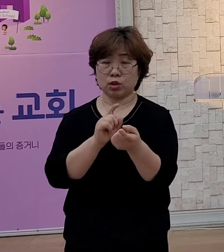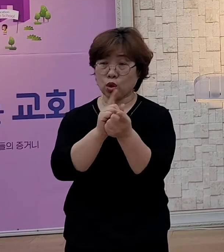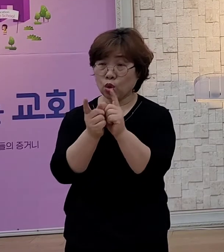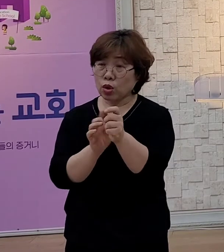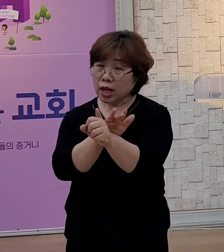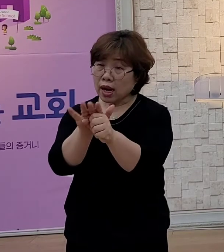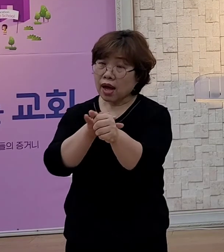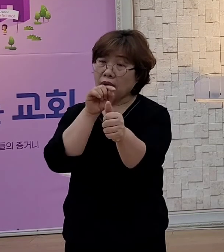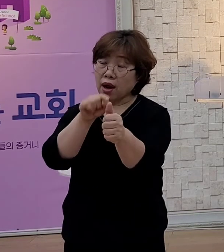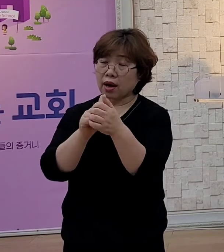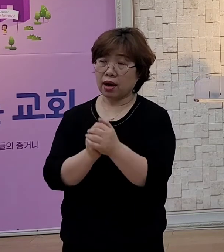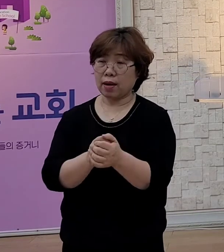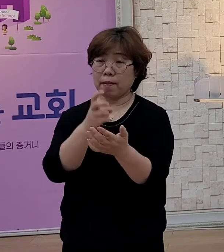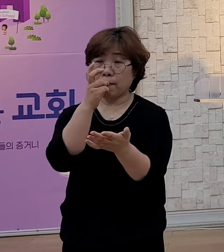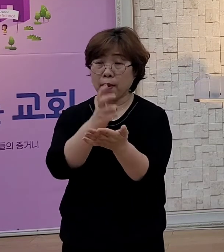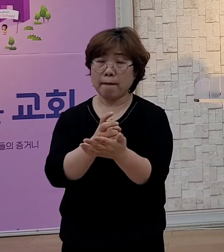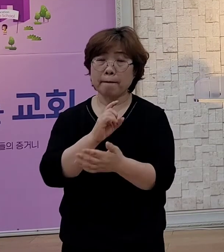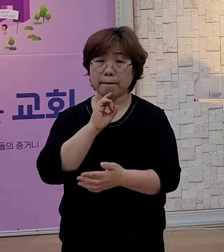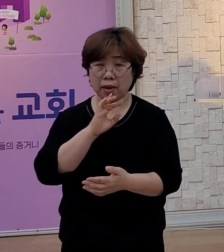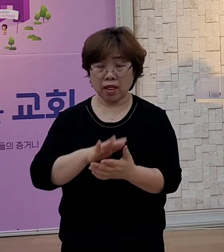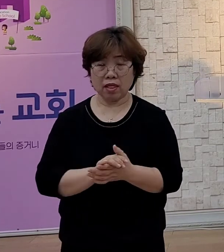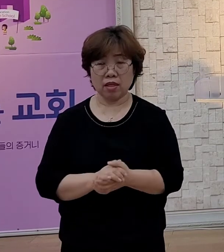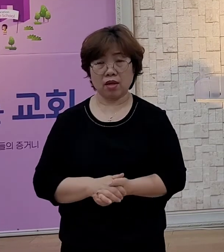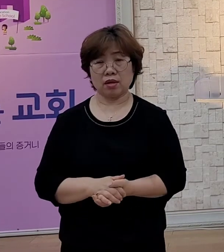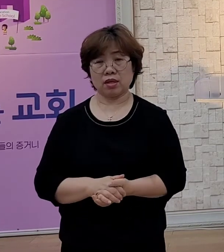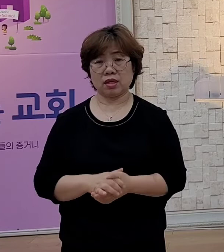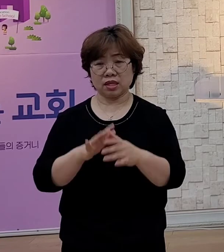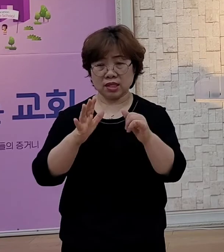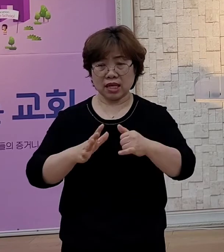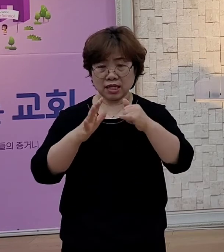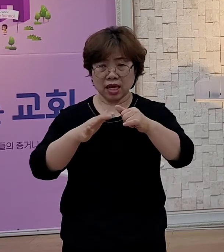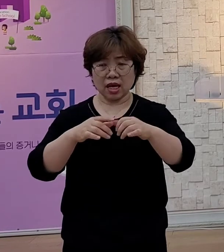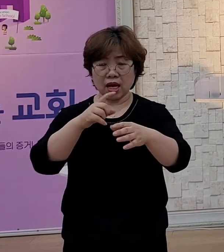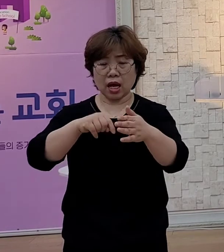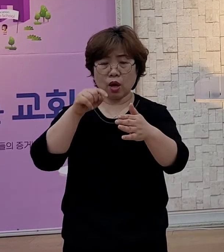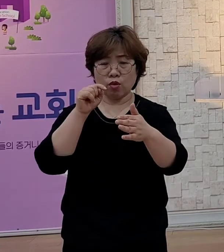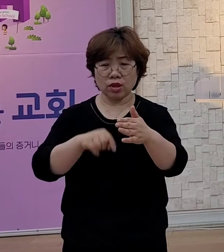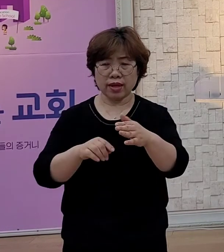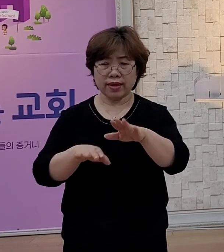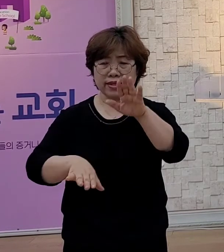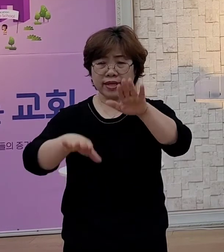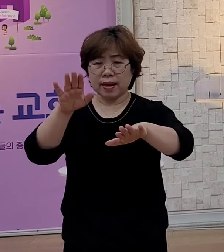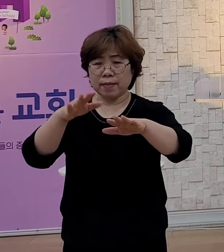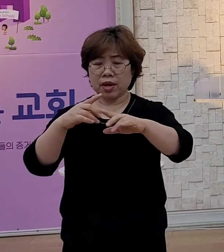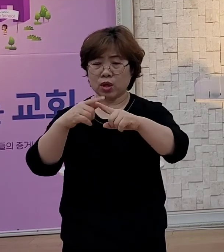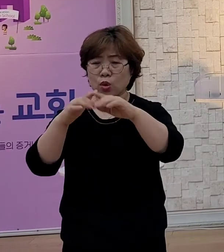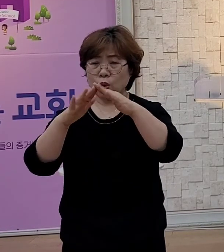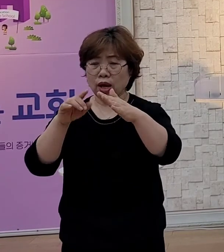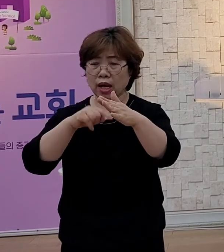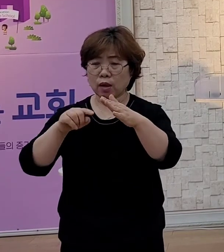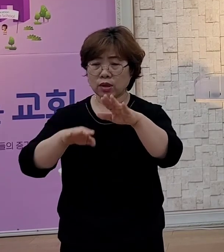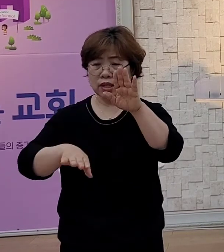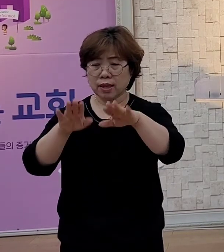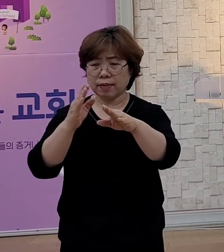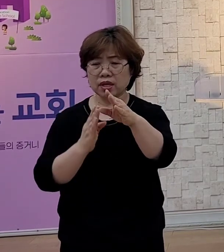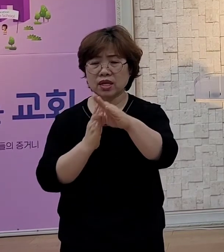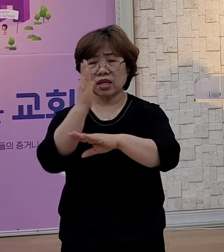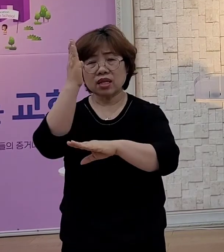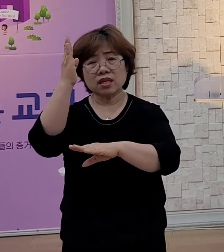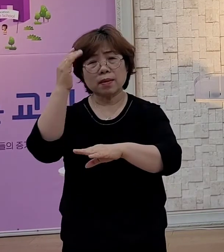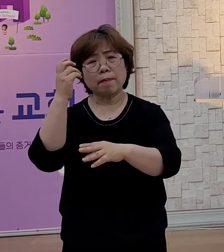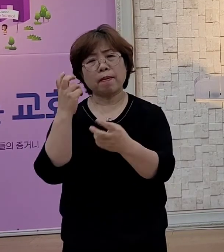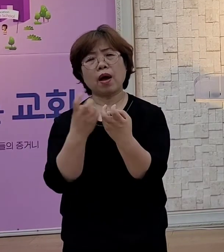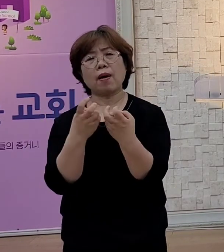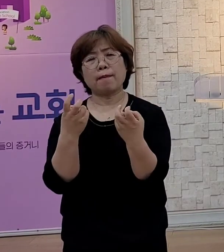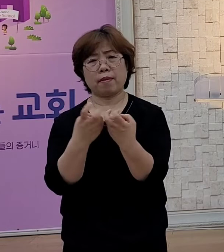이 계명, 이것만이 우리가 이 세상적인 차별, 교회 안에서의 차별을 이겨낼 수 있는, 극복할 수